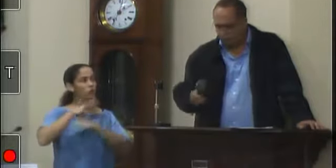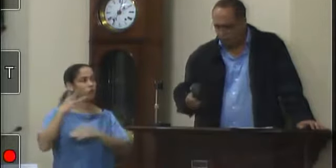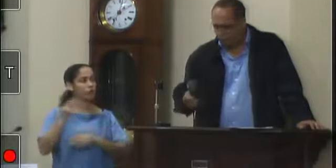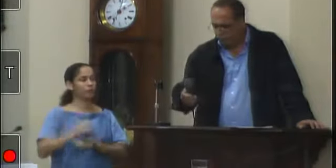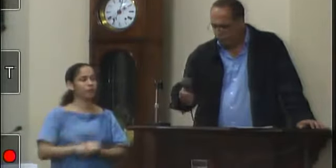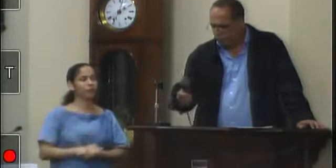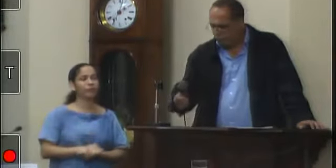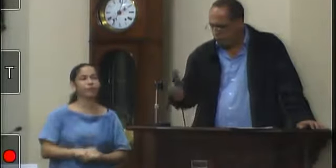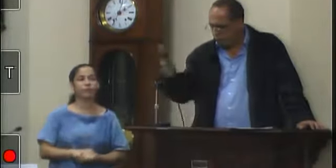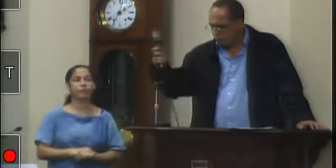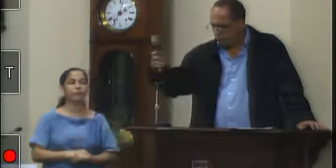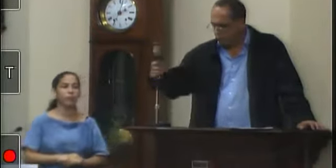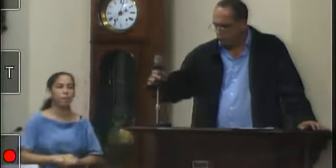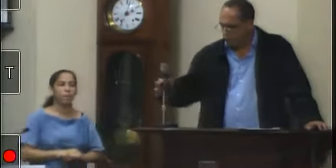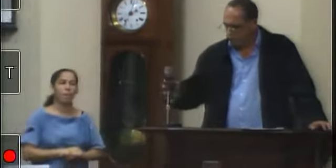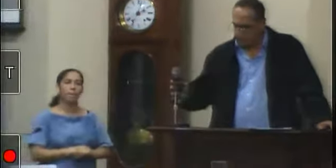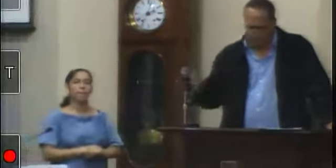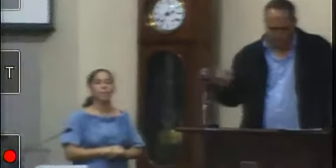todos.